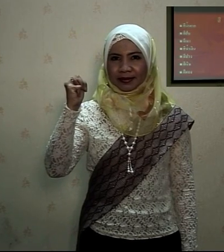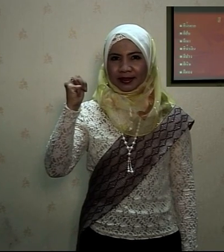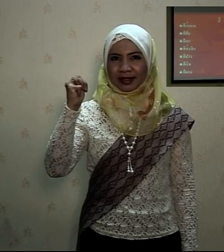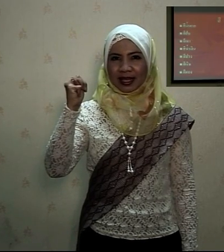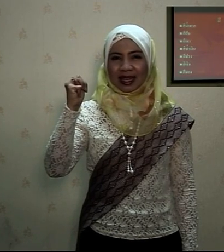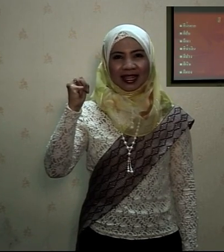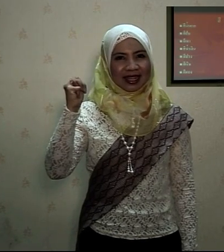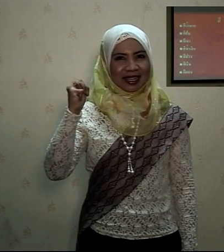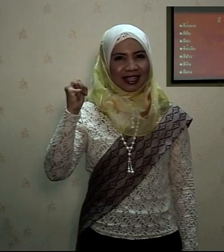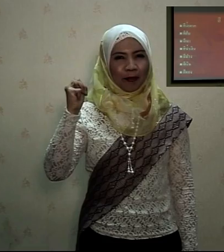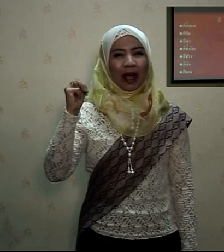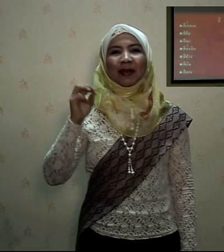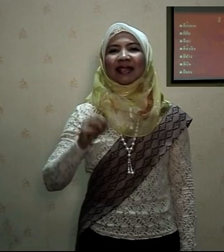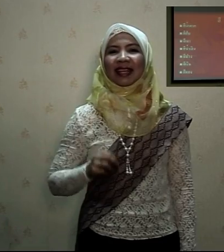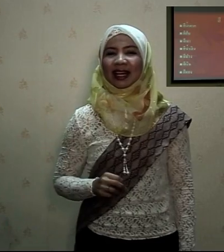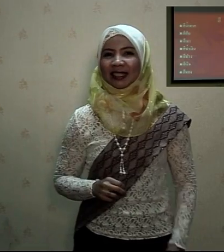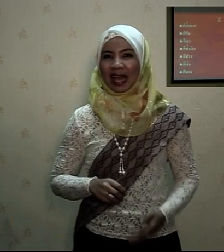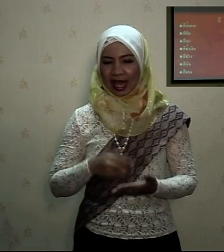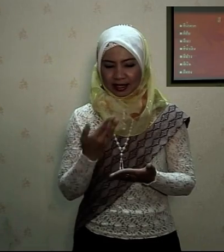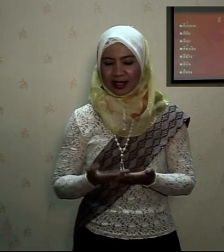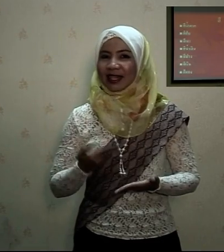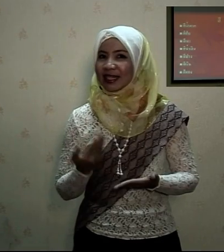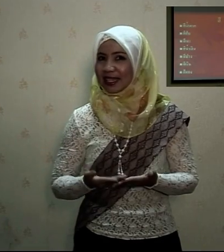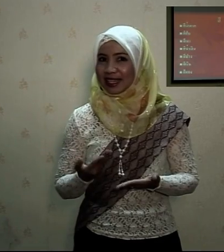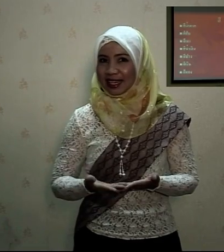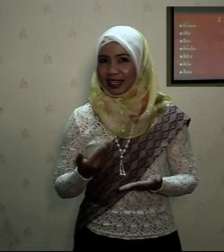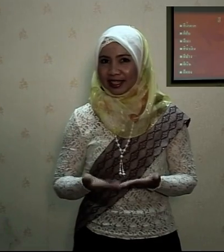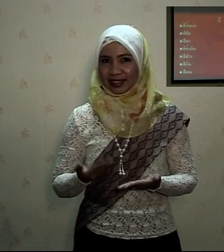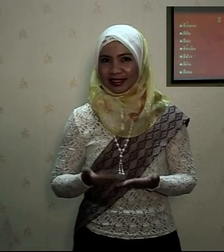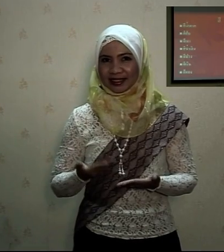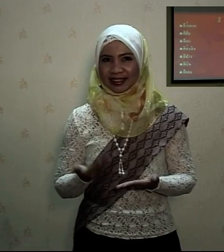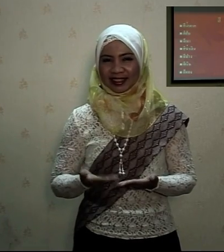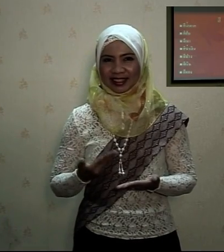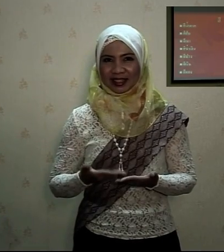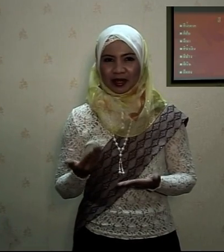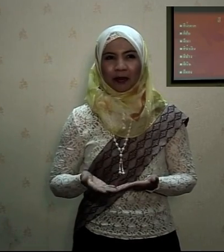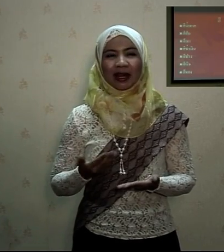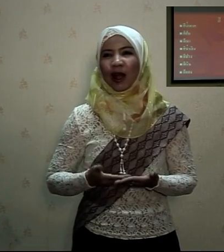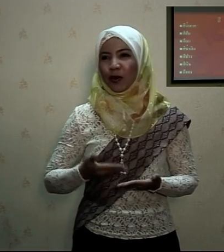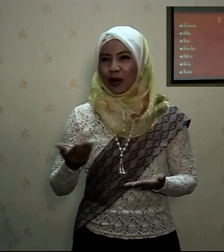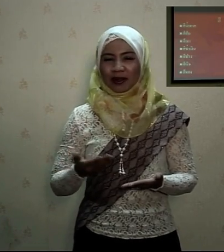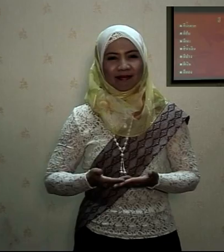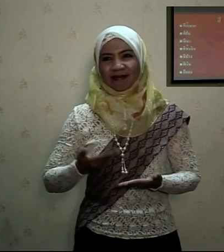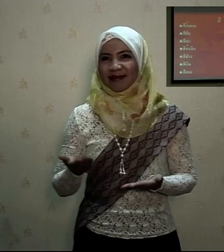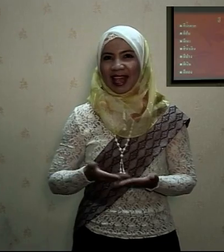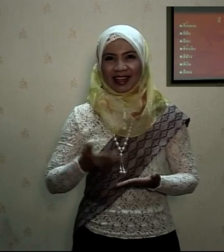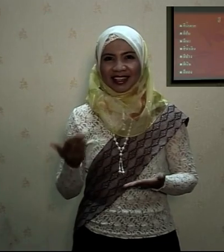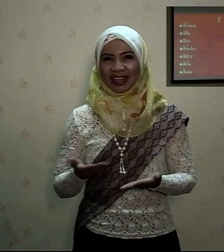ม่วงต่อไปเป็นสีเงินค่ะสีเงินเหมือนเราจ่ายเงินนะคะ